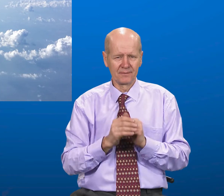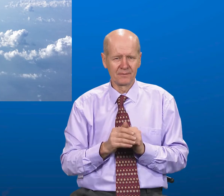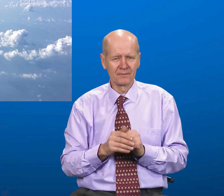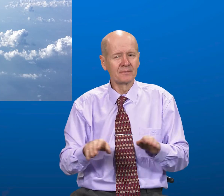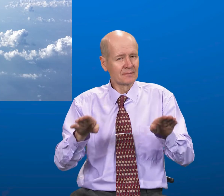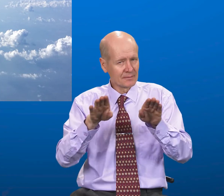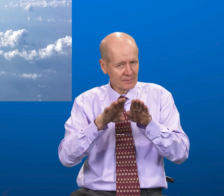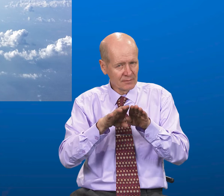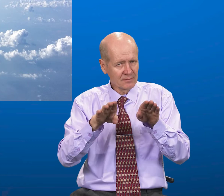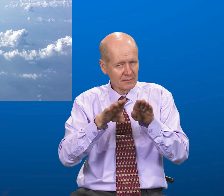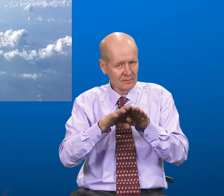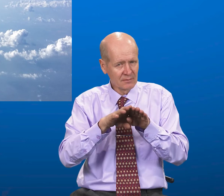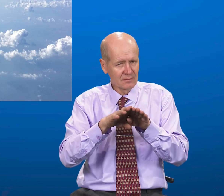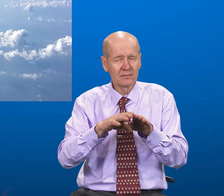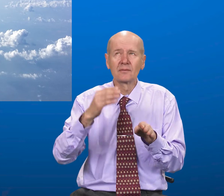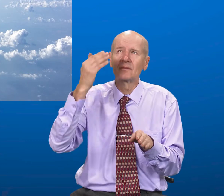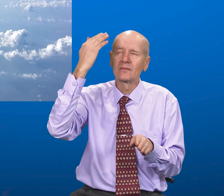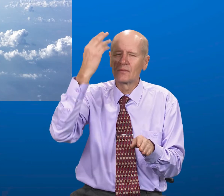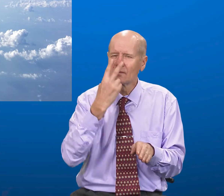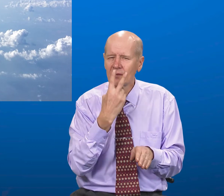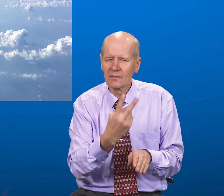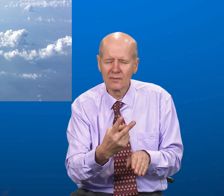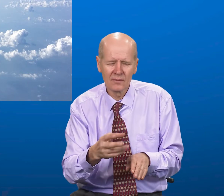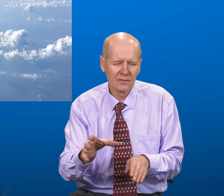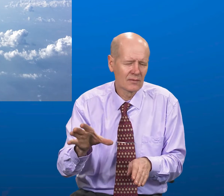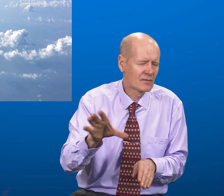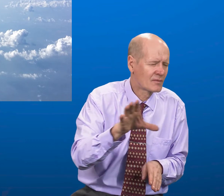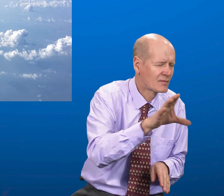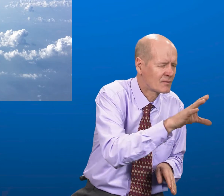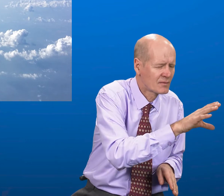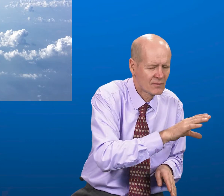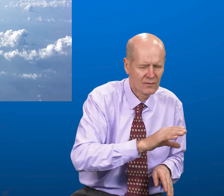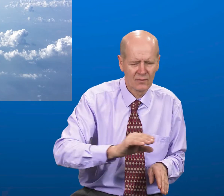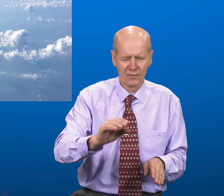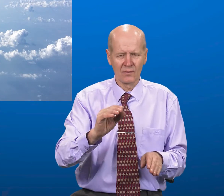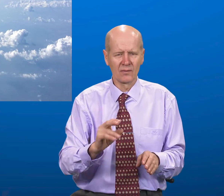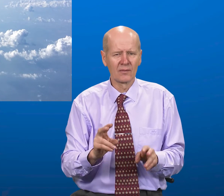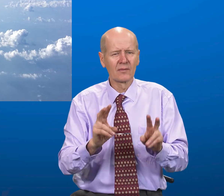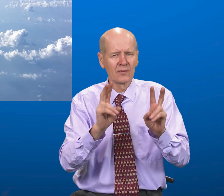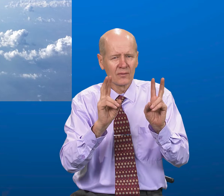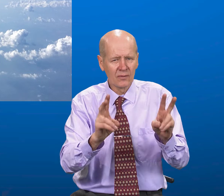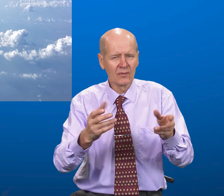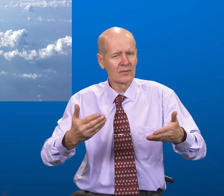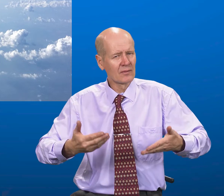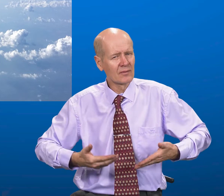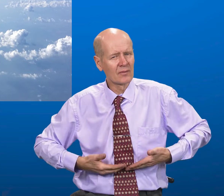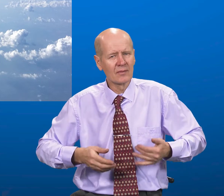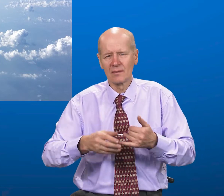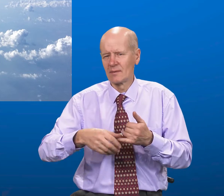правильном масштабе. Как нельзя лучше можно понять слова Исаии о человеческой уязвимости